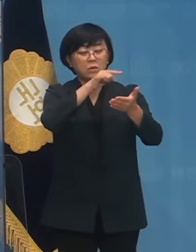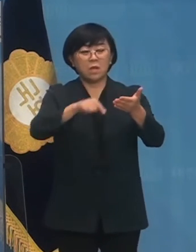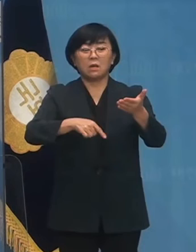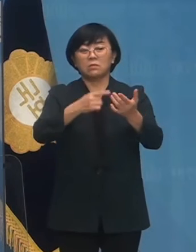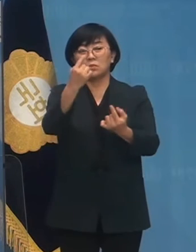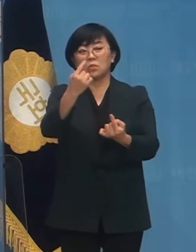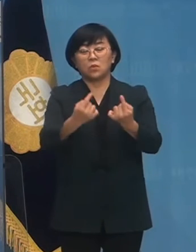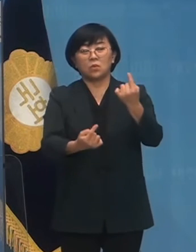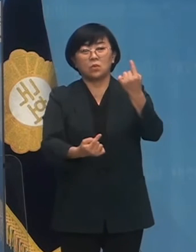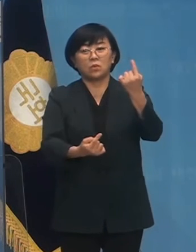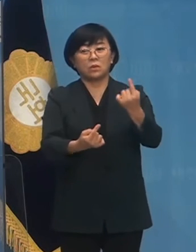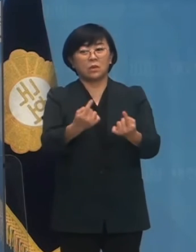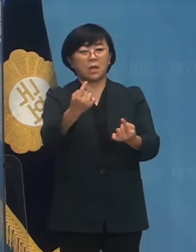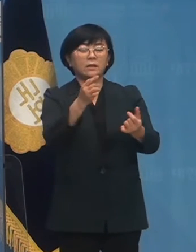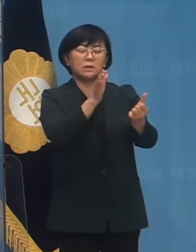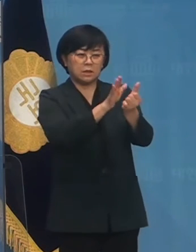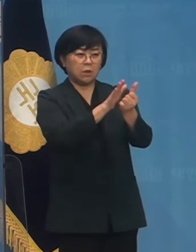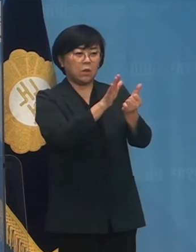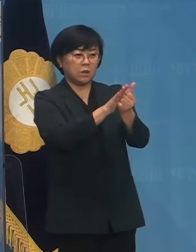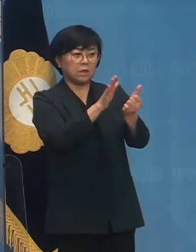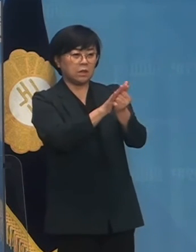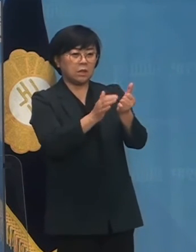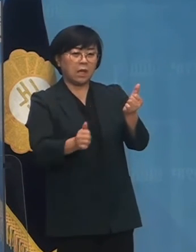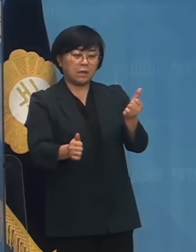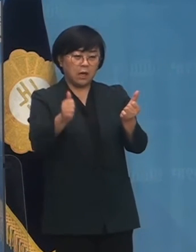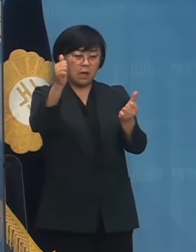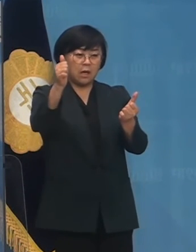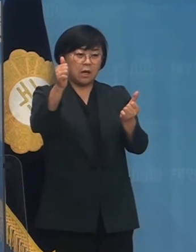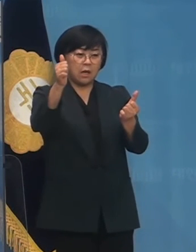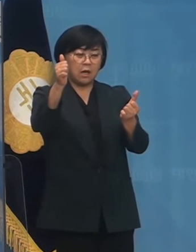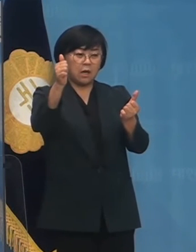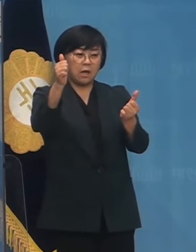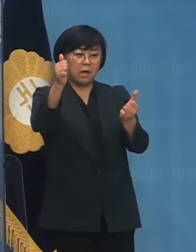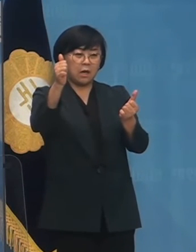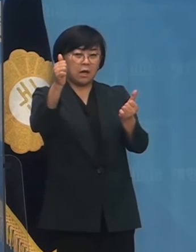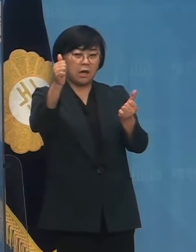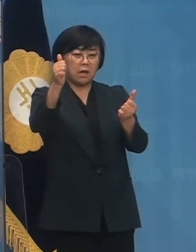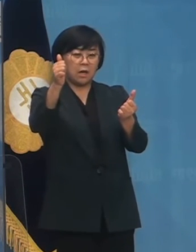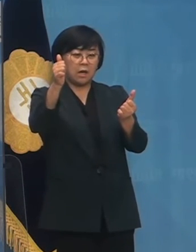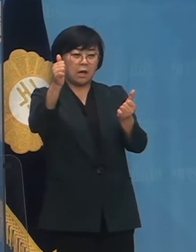보상보다는 지원이 낮다,